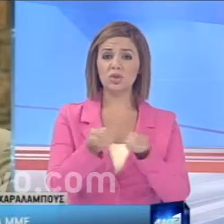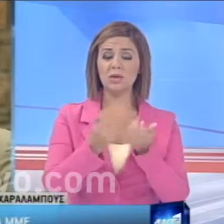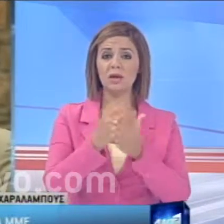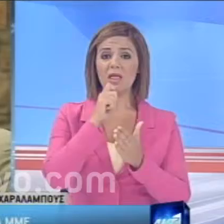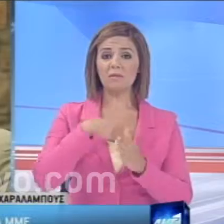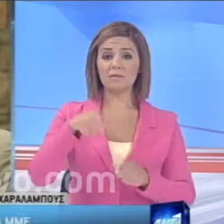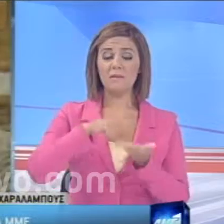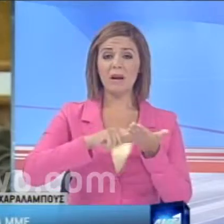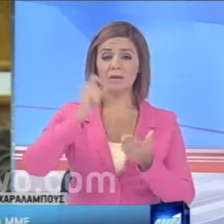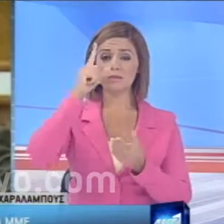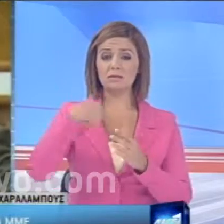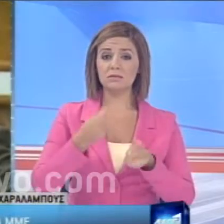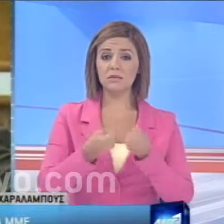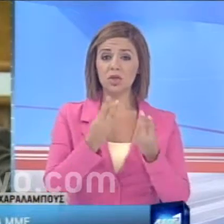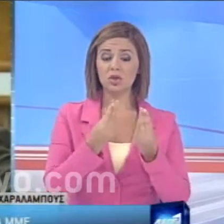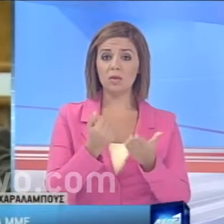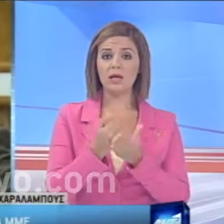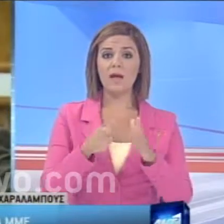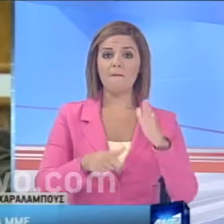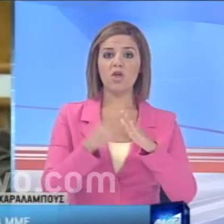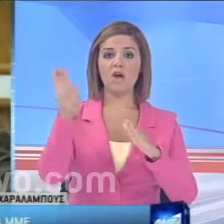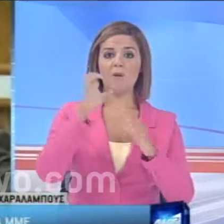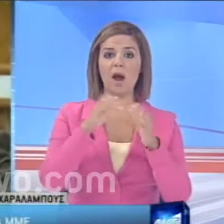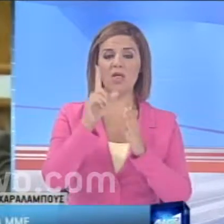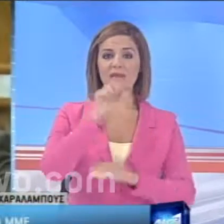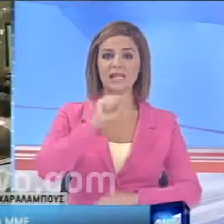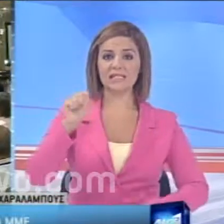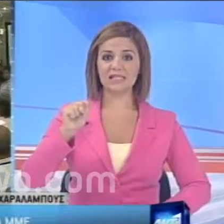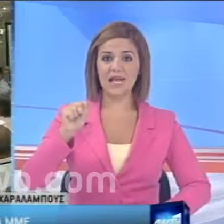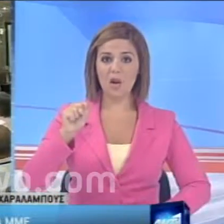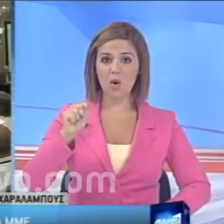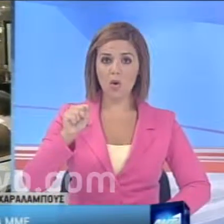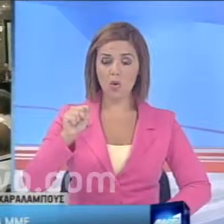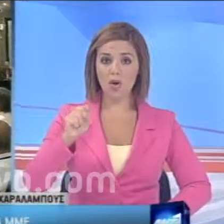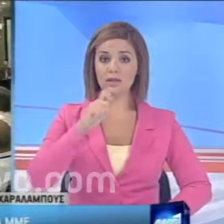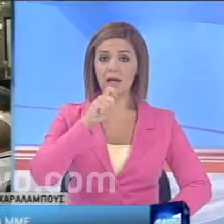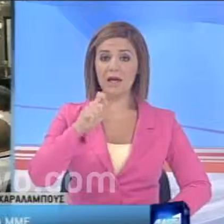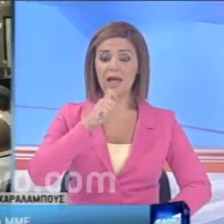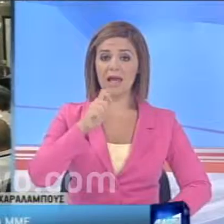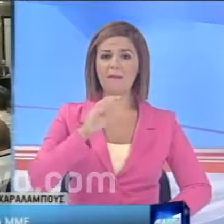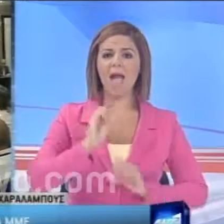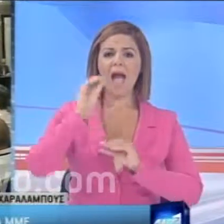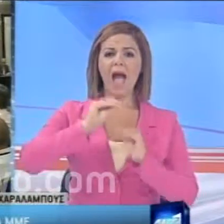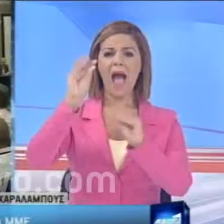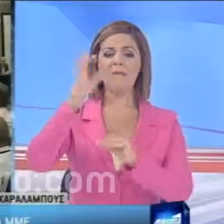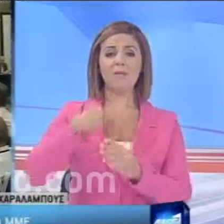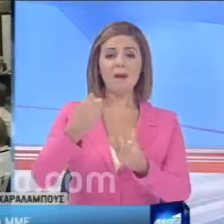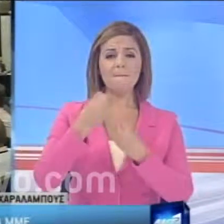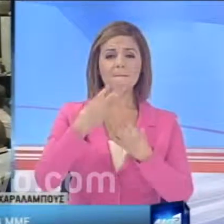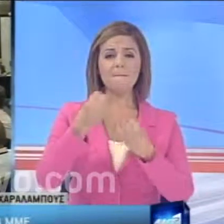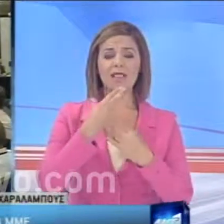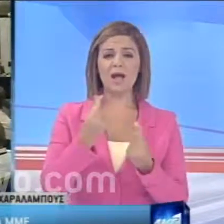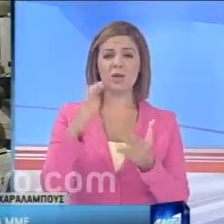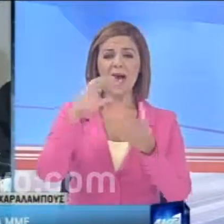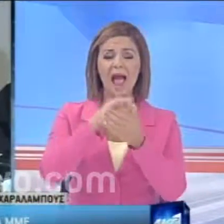λαϊκή επακρύπνηση, την ίδια ώρα που ο πρόεδρος του Ευρωπαϊκού Κόμματος Δημήτρης Σιλούρης είπε ότι απόδειμοι παραδίδουν μαθήματα ενότητας και